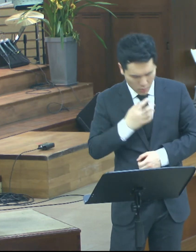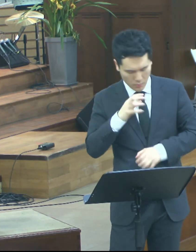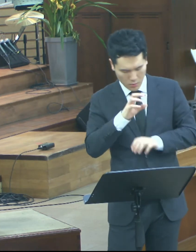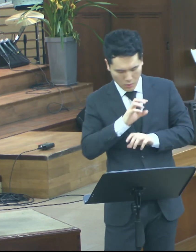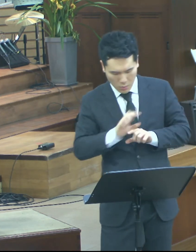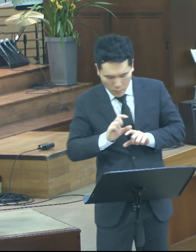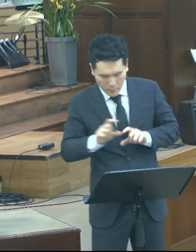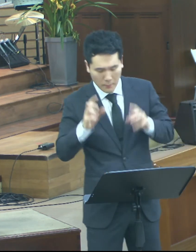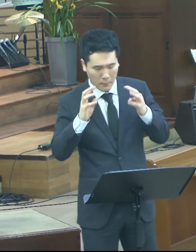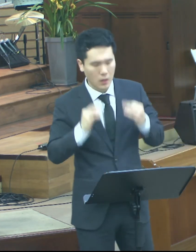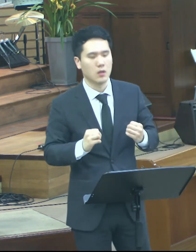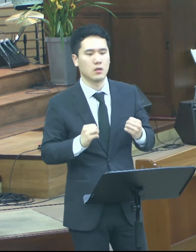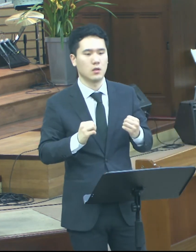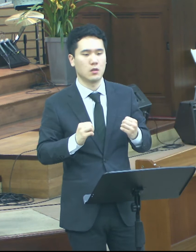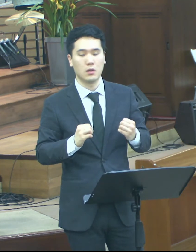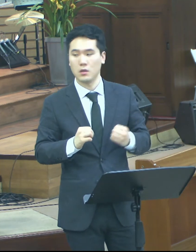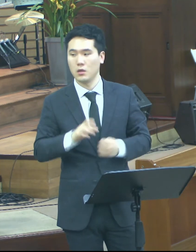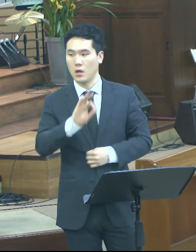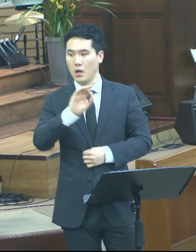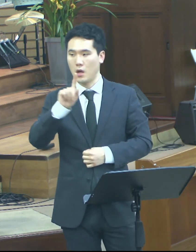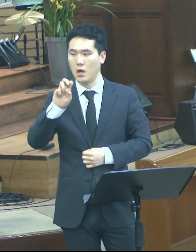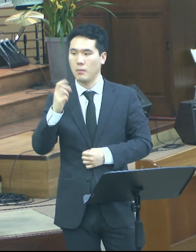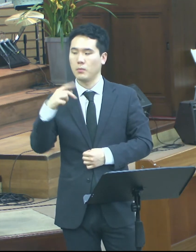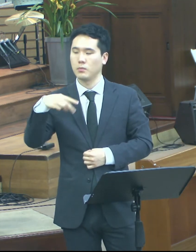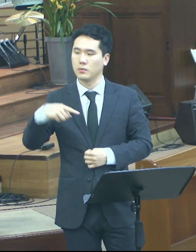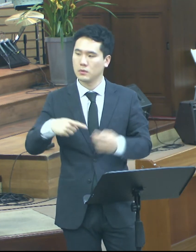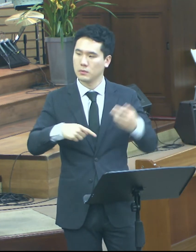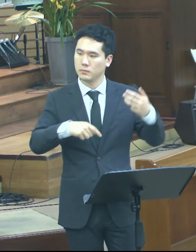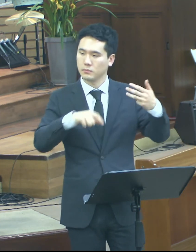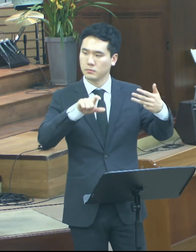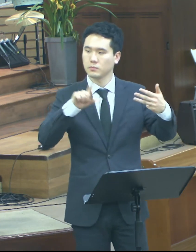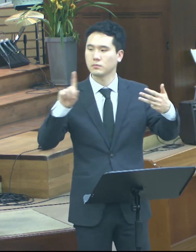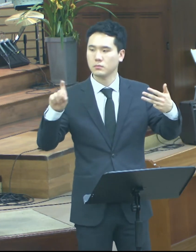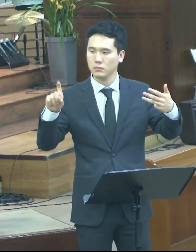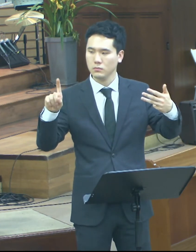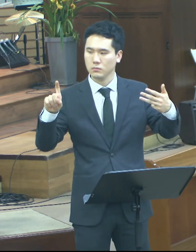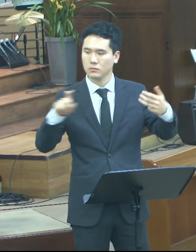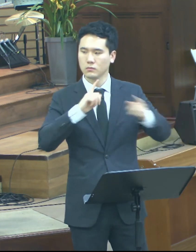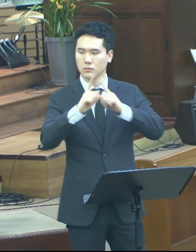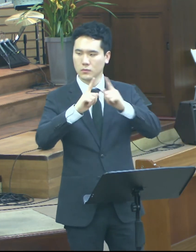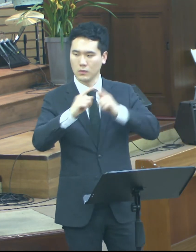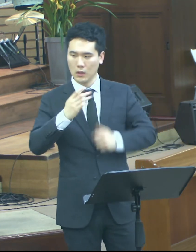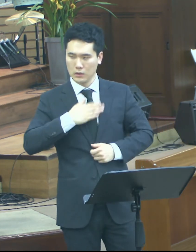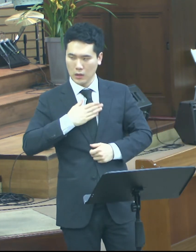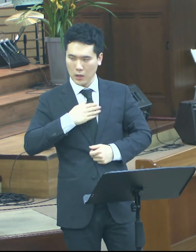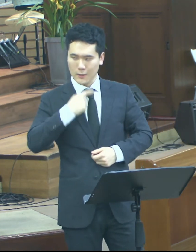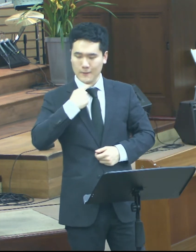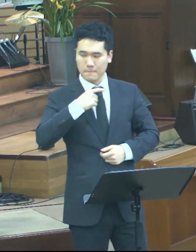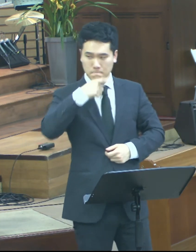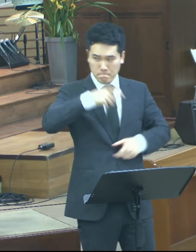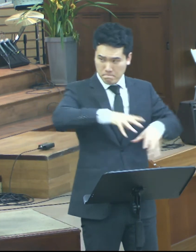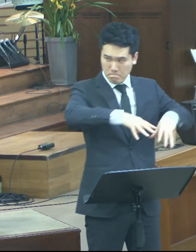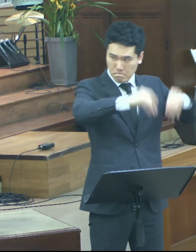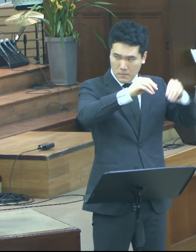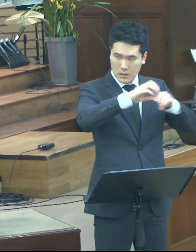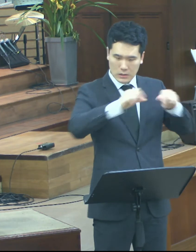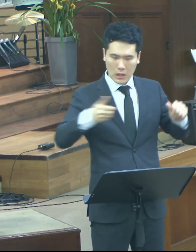아모스 8장 11절에 내가 기근을 땅에 보내리니 양식이 없어 주림이 아니며 물이 없어 가람이 아니요 여호와의 말씀을 듣지 못한